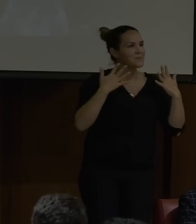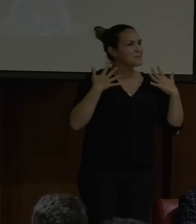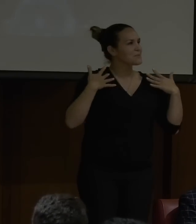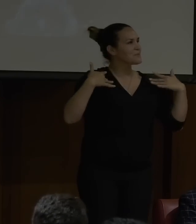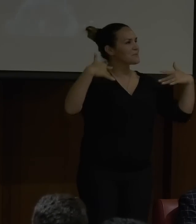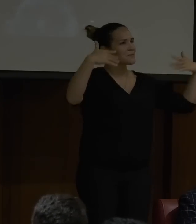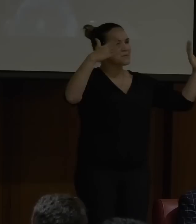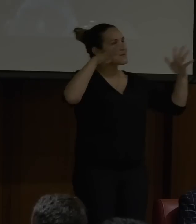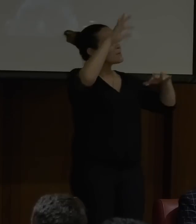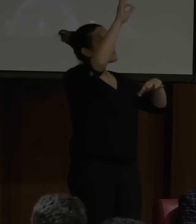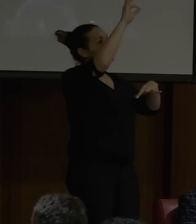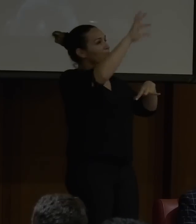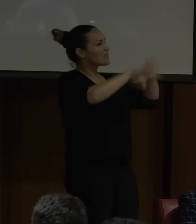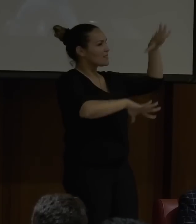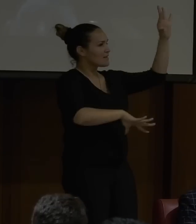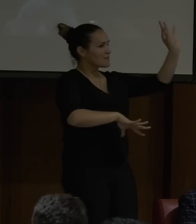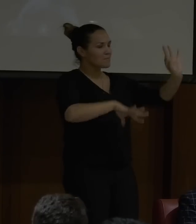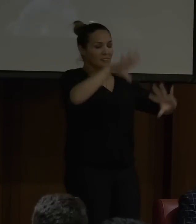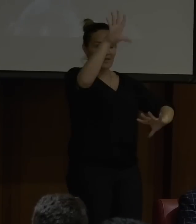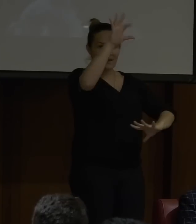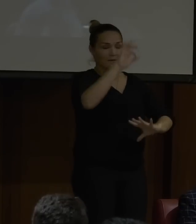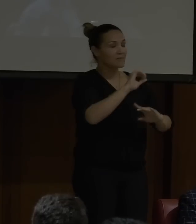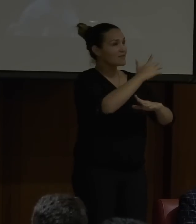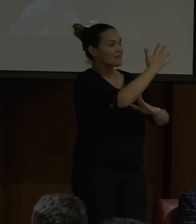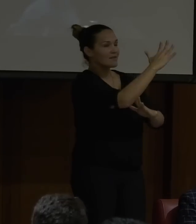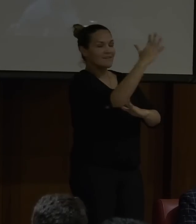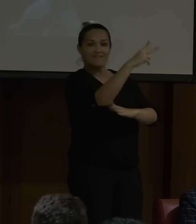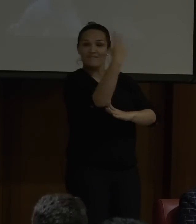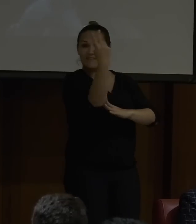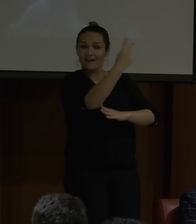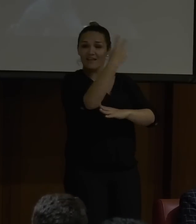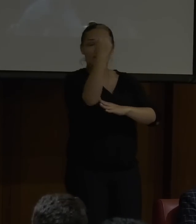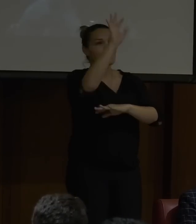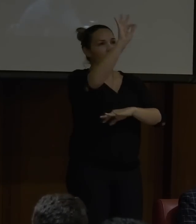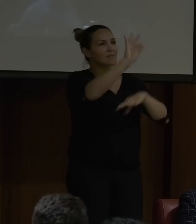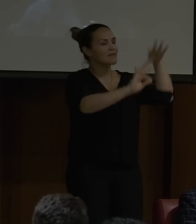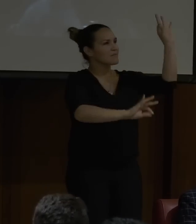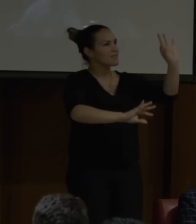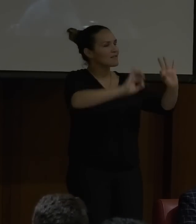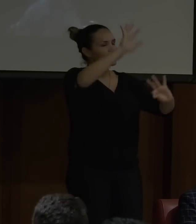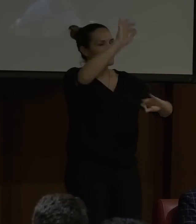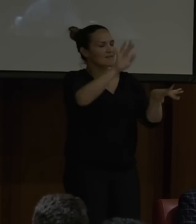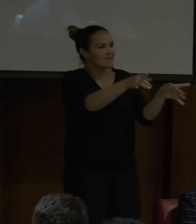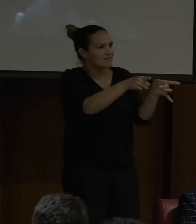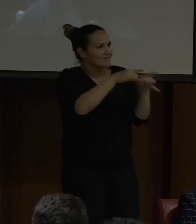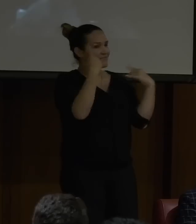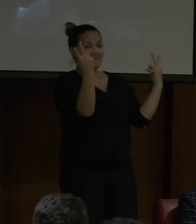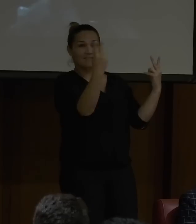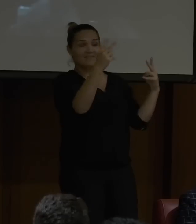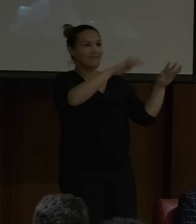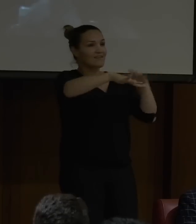la lluvia se ve más verde el palmar. Con las gotas de la lluvia se ve